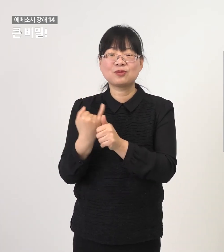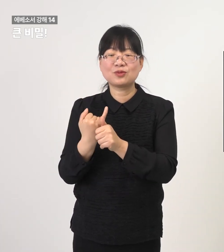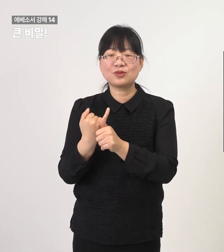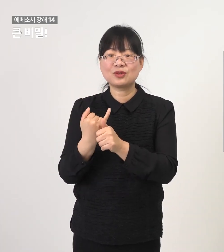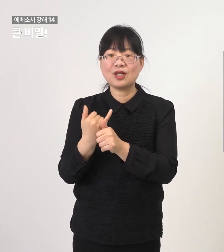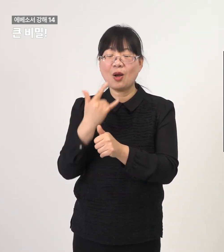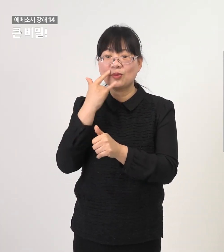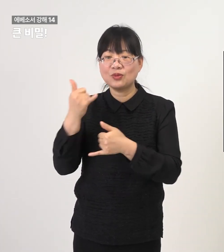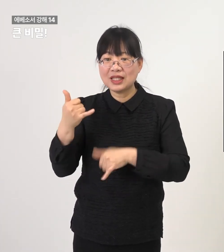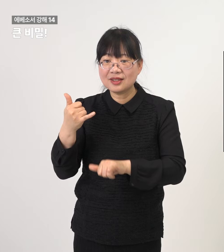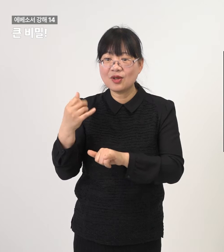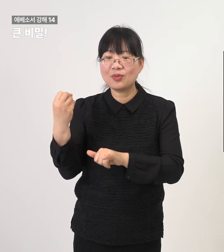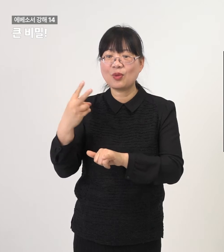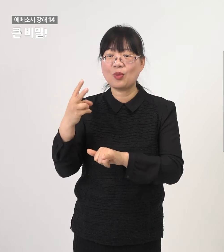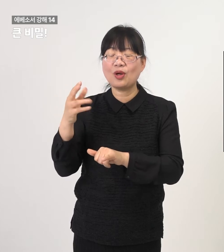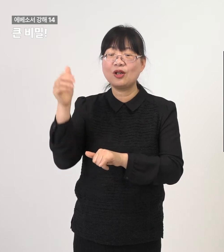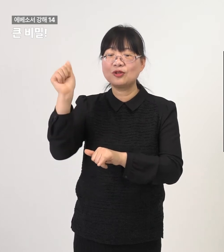관계예요.